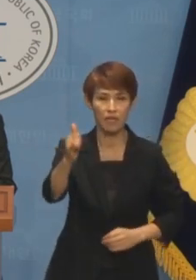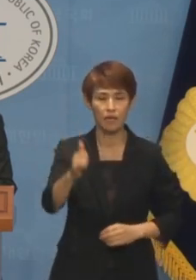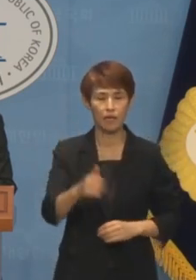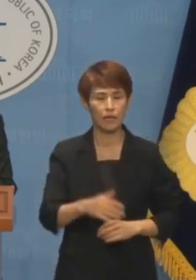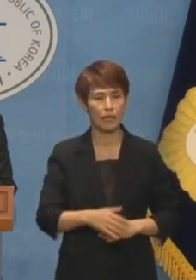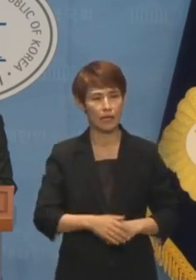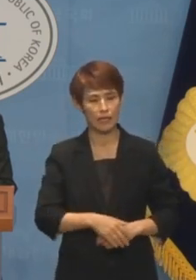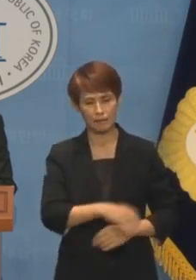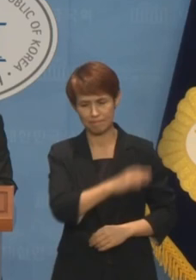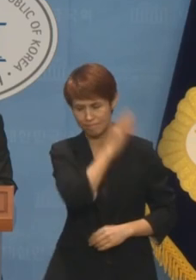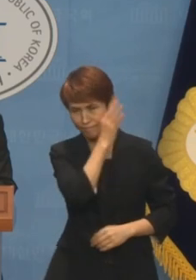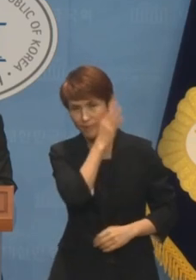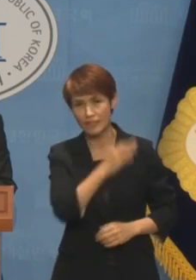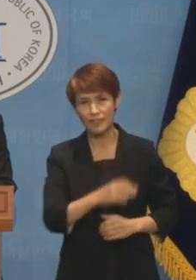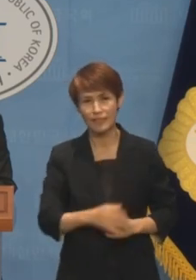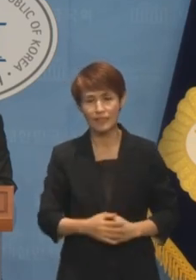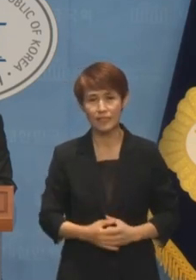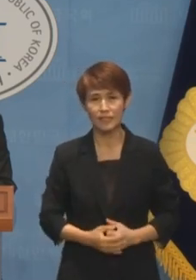사람이 다 민망합니다.